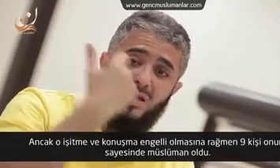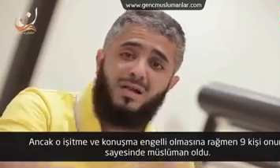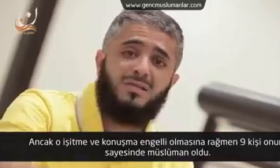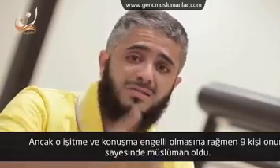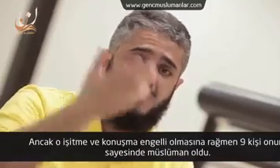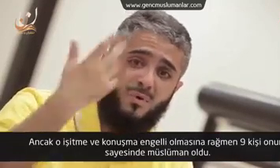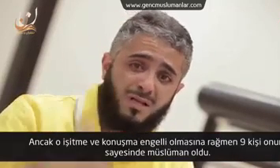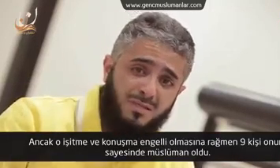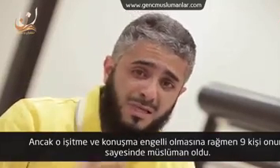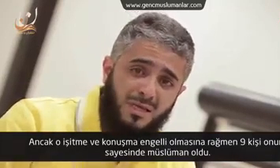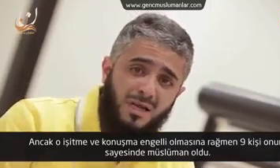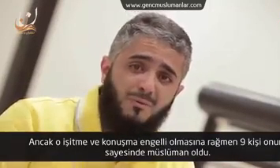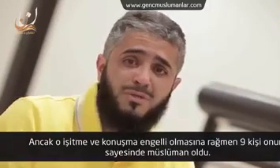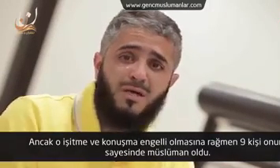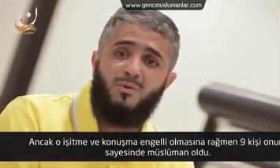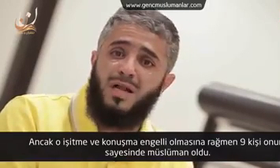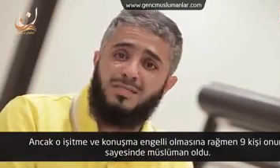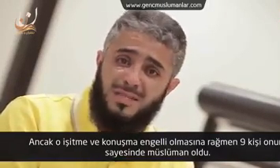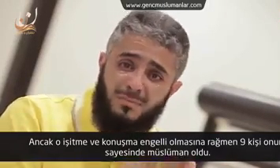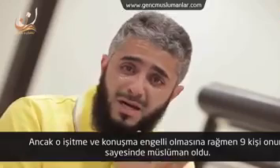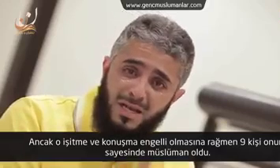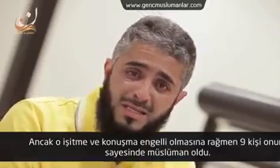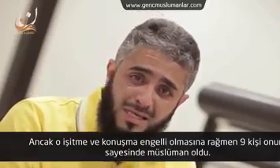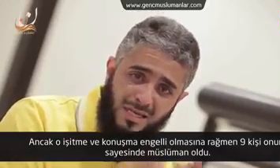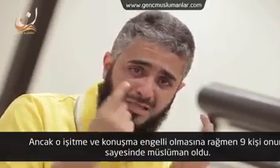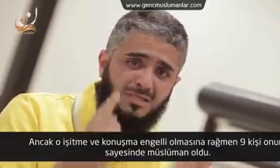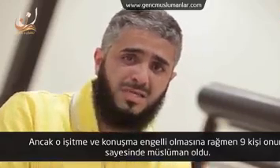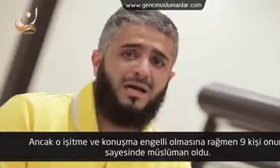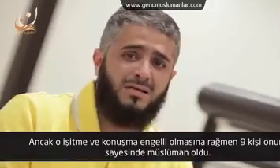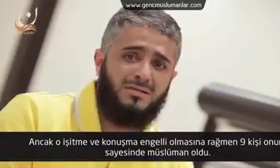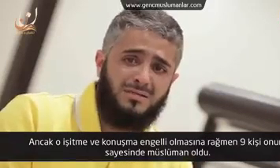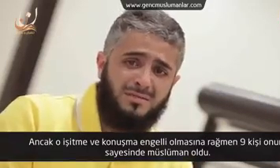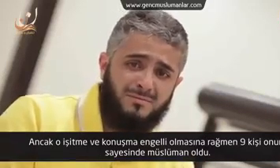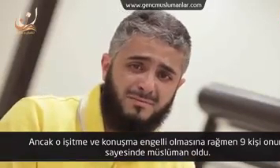وهي لا تسمع ولا تتكلم وتقول أسلم على يديها 9.